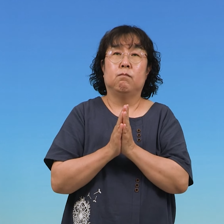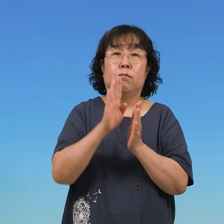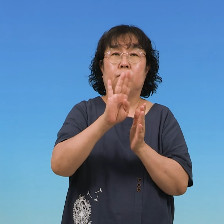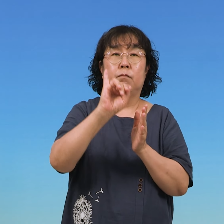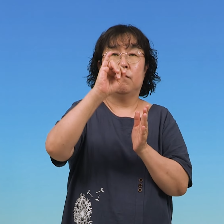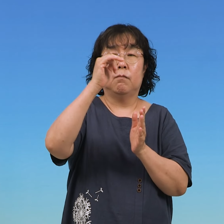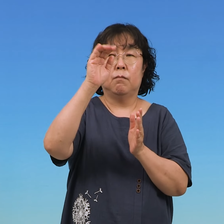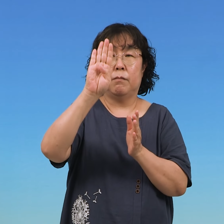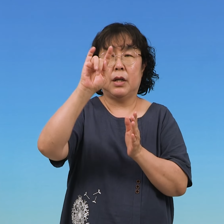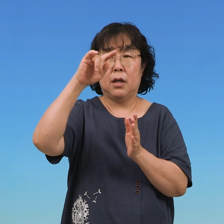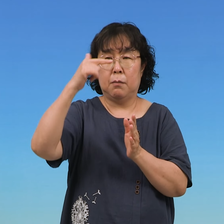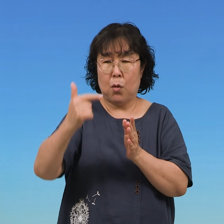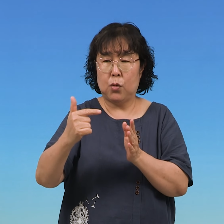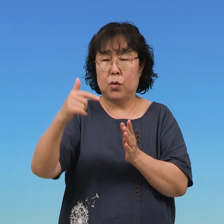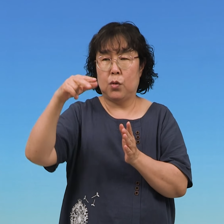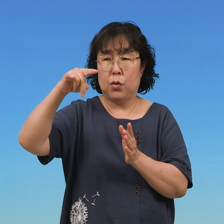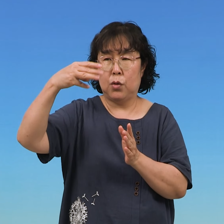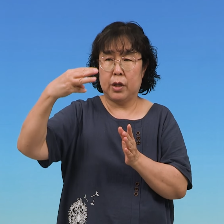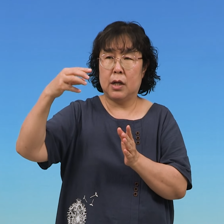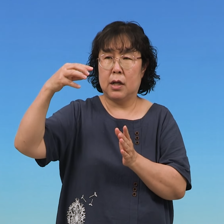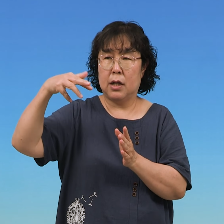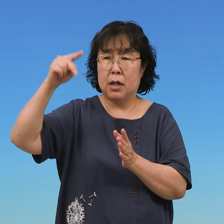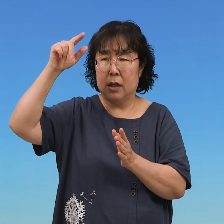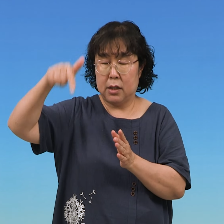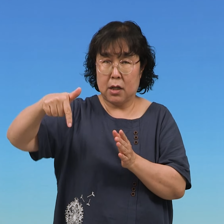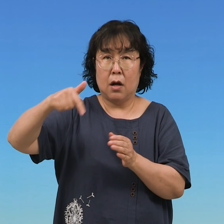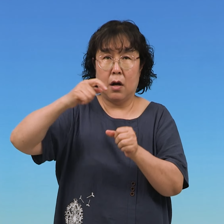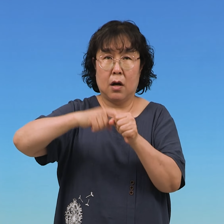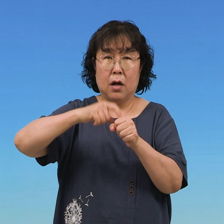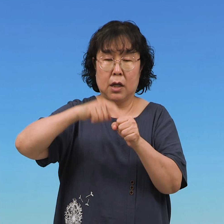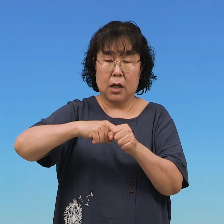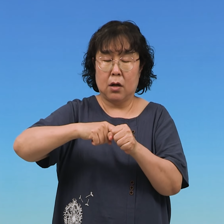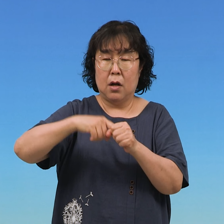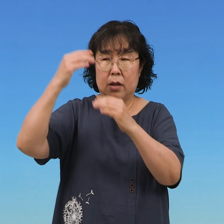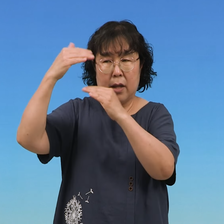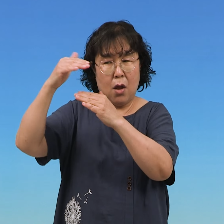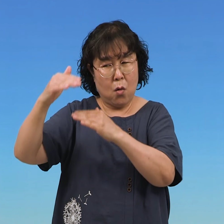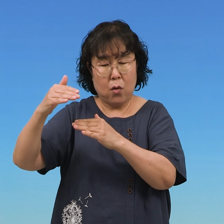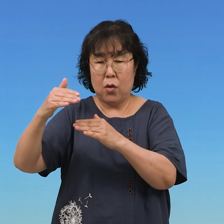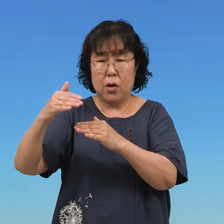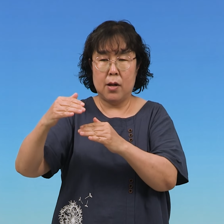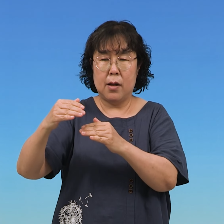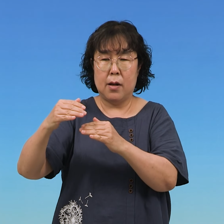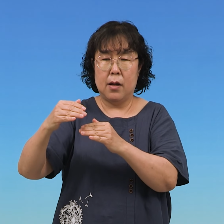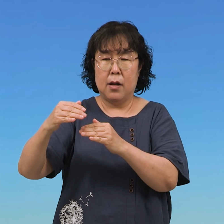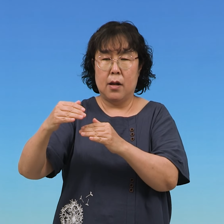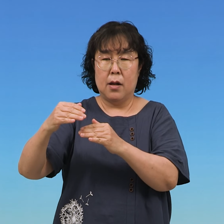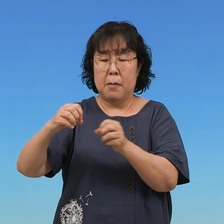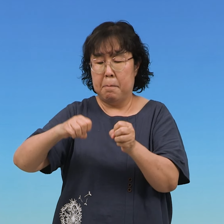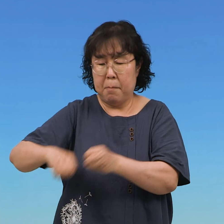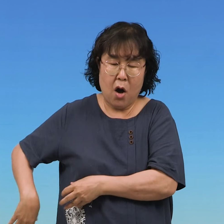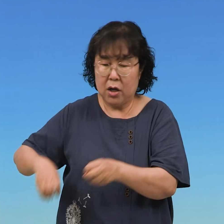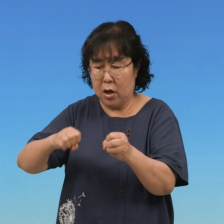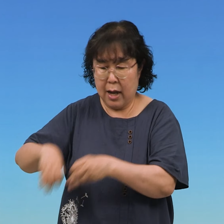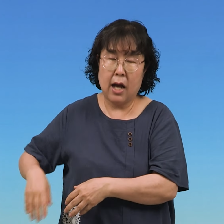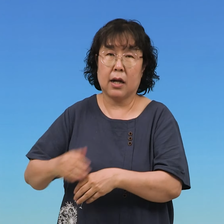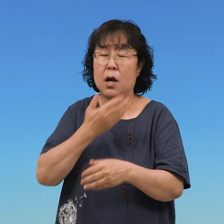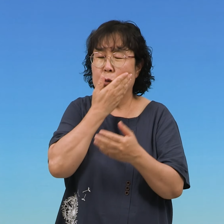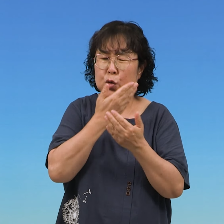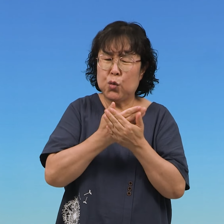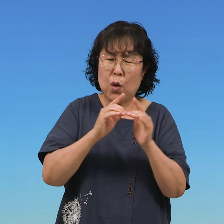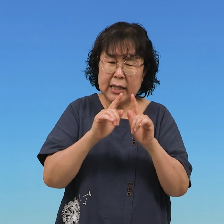거예요. 오늘 본문 20절을 보십시오. 우리 조상들은 이 산에서 예배하였는데 당신들의 말은 예배할